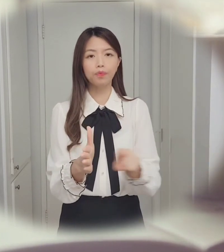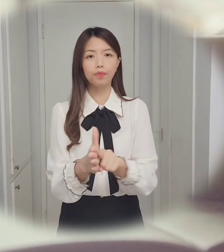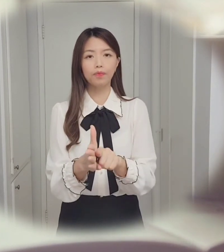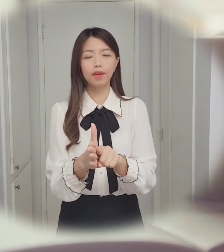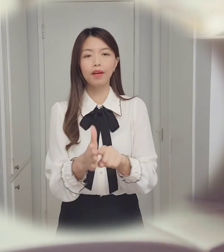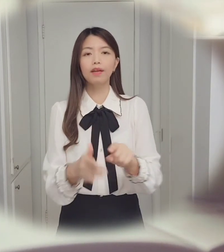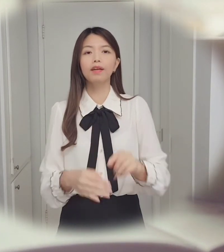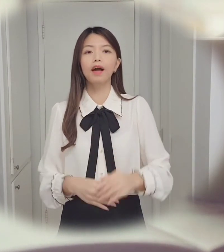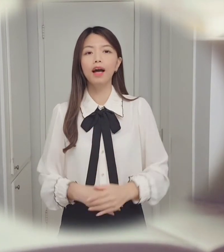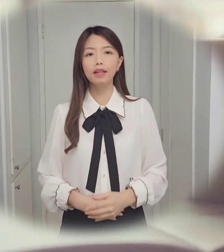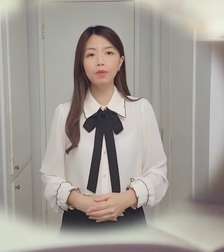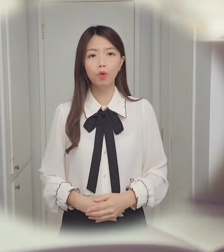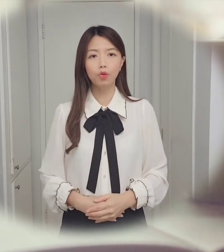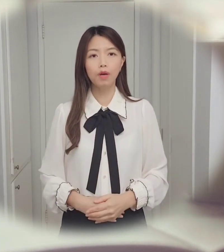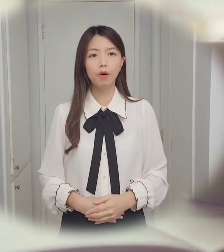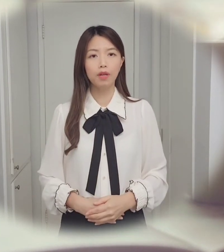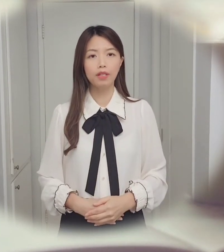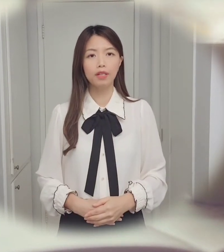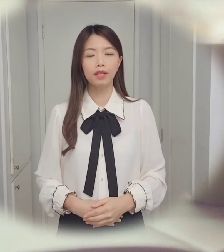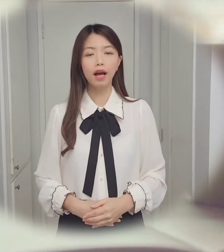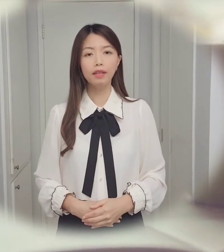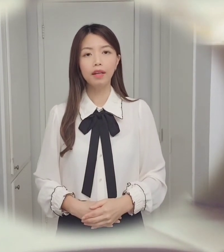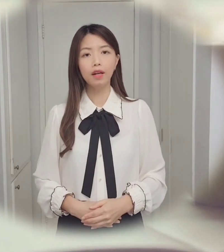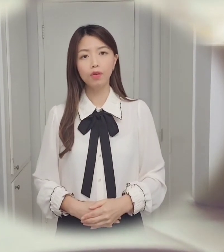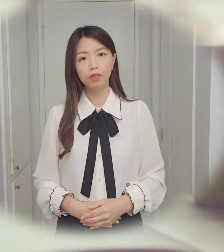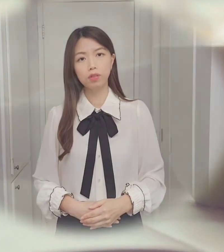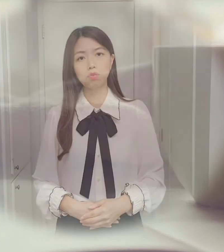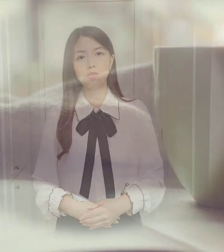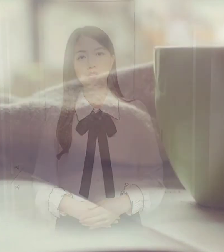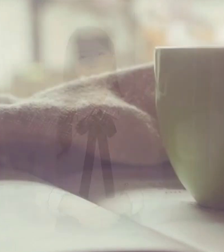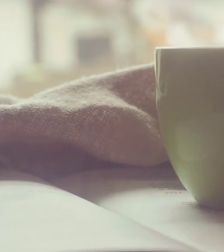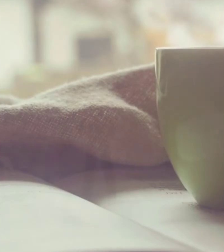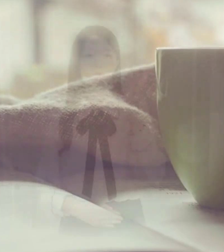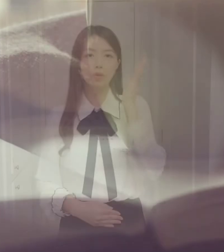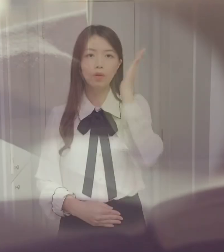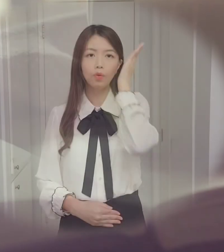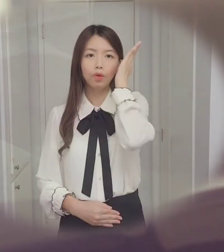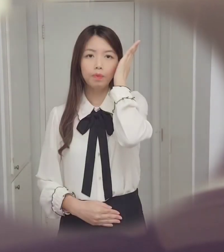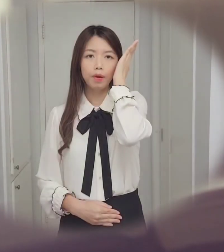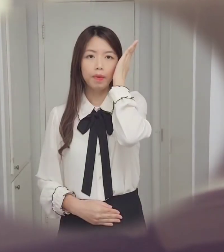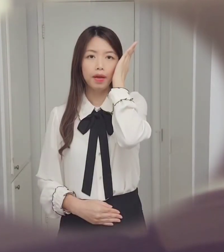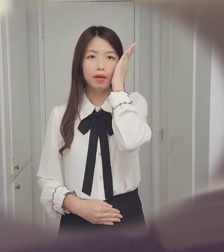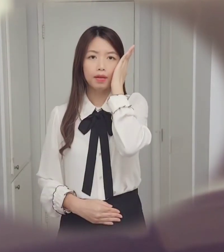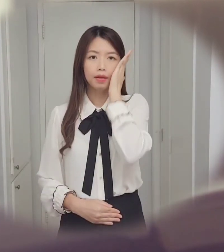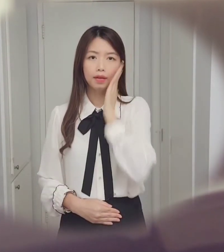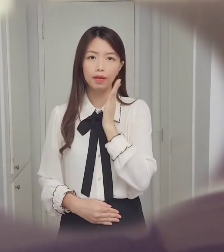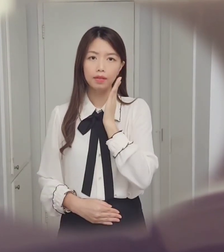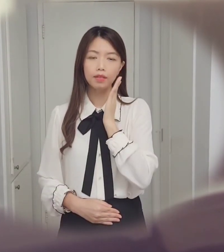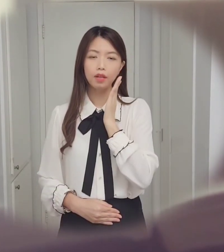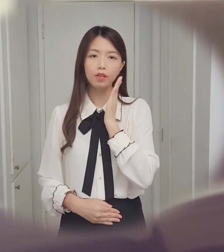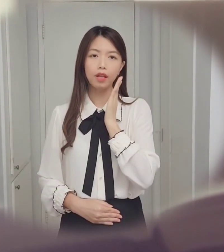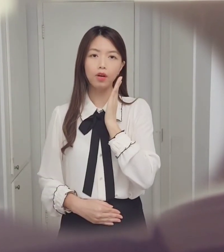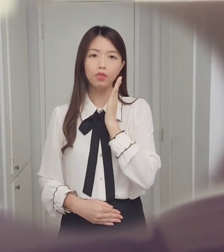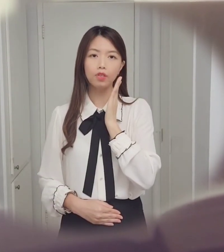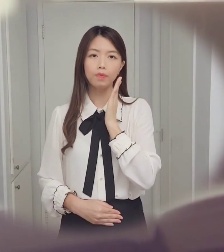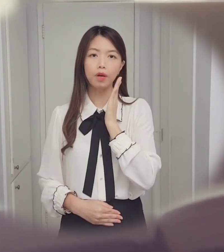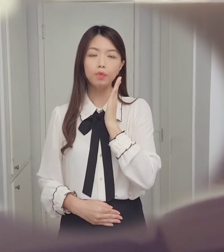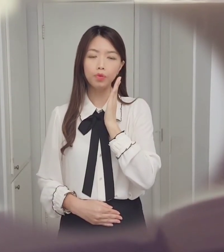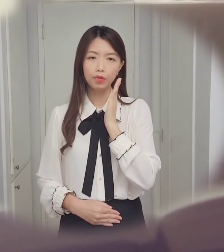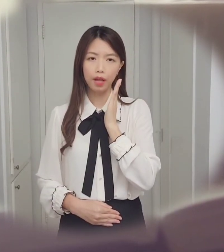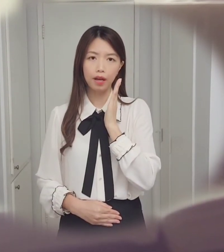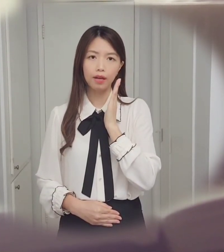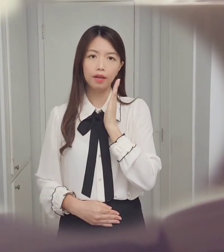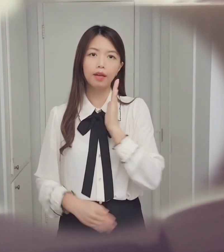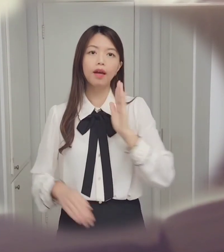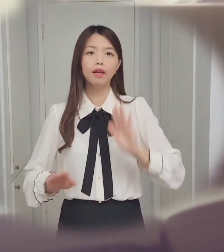살리려. 하늘 보좌 버리신. 하늘이라고 하는 뜻의 수어는요, 오른손을 오른뺨에 스쳐서 내려가